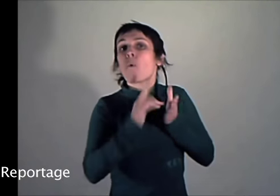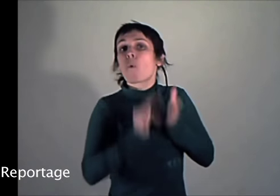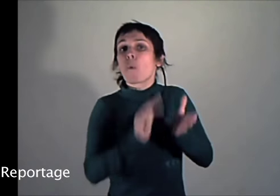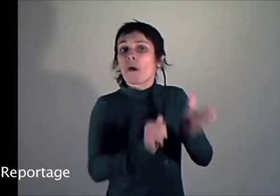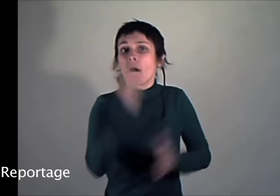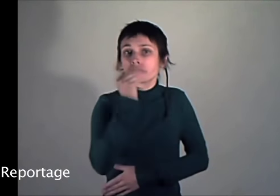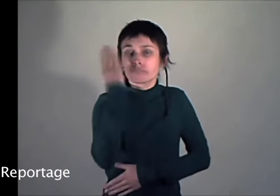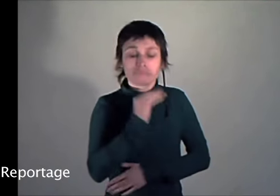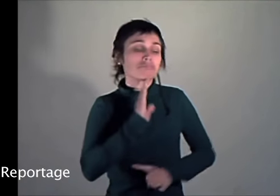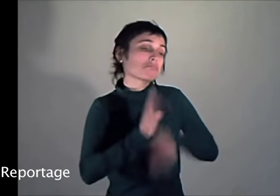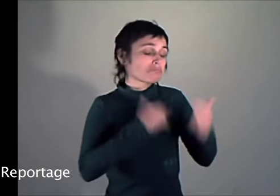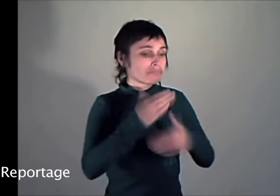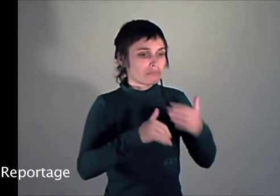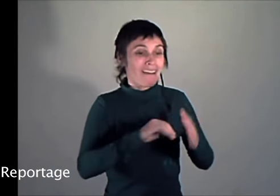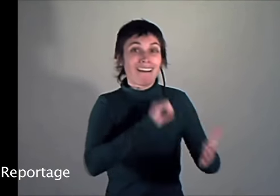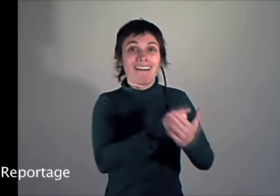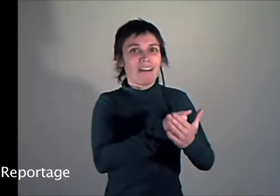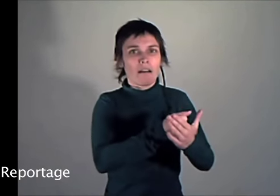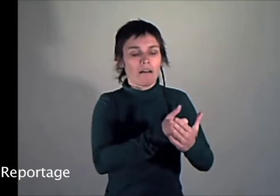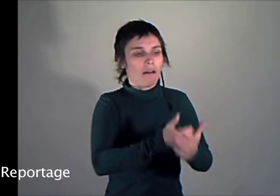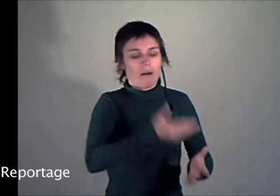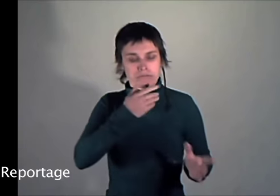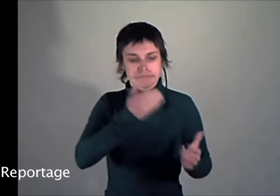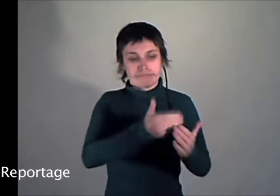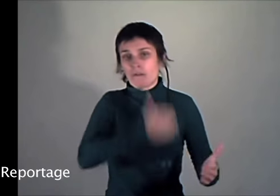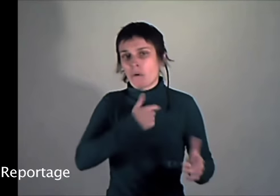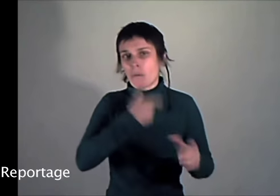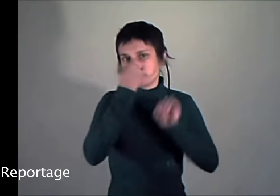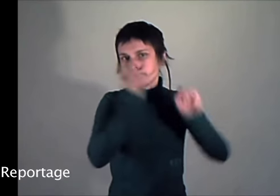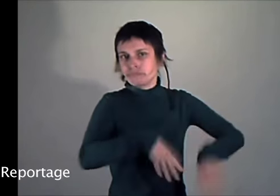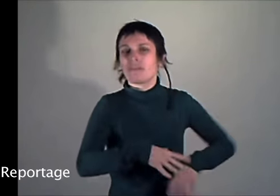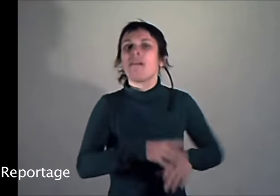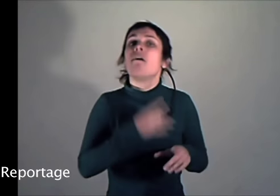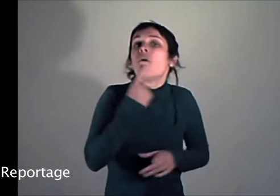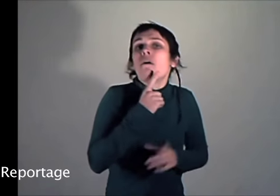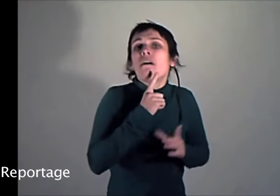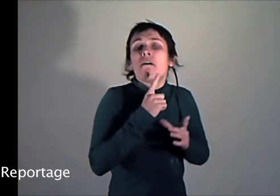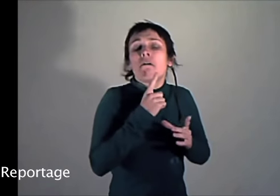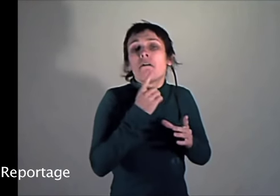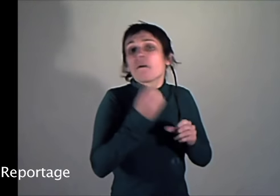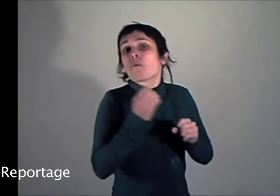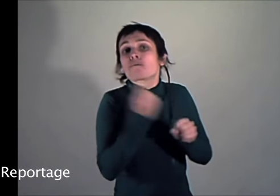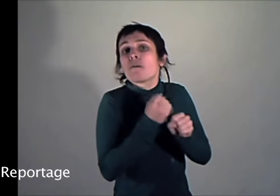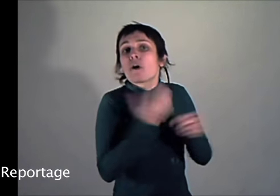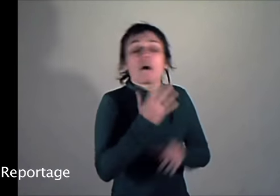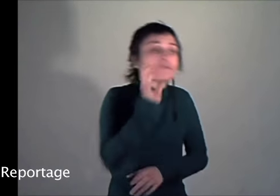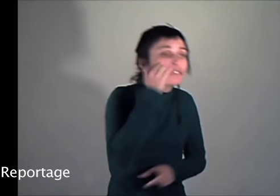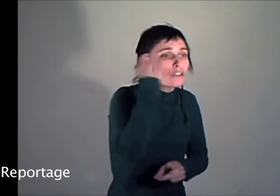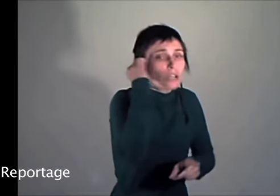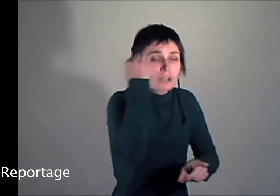flou complet. On m'a dit tu vas faire ça. Je suis rentrée là-dedans. J'avais un contrat d'apprentissage. Je suis partie